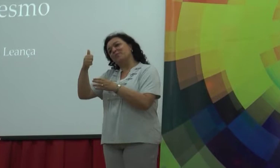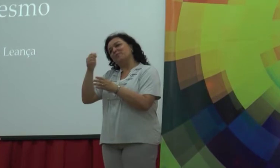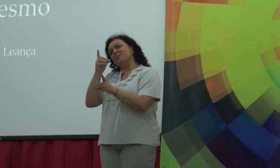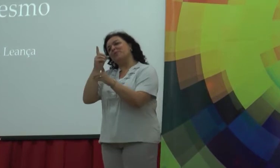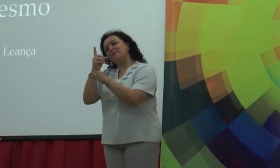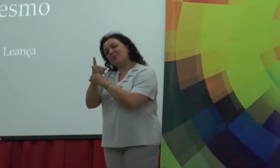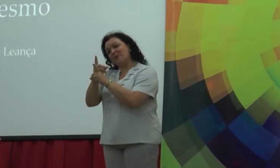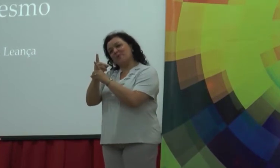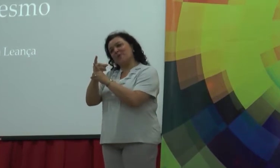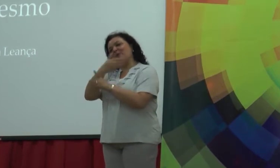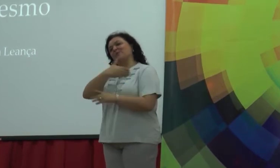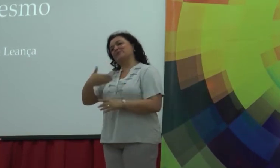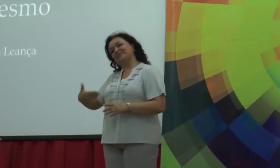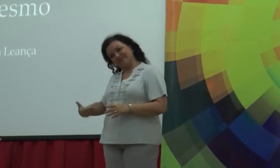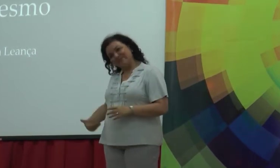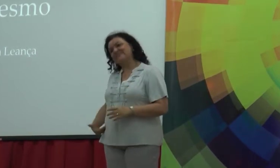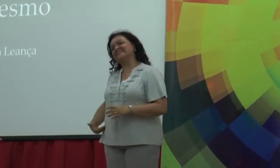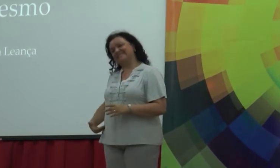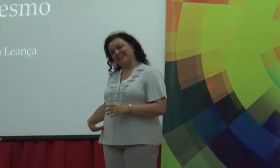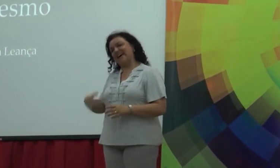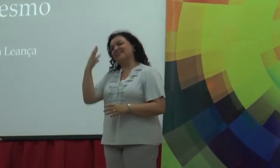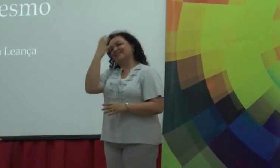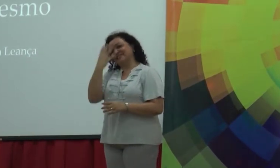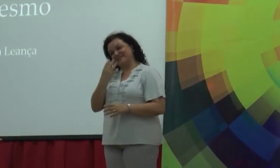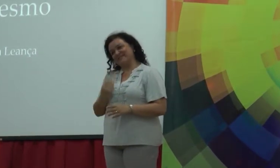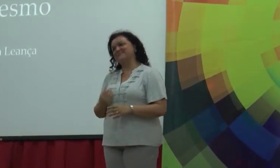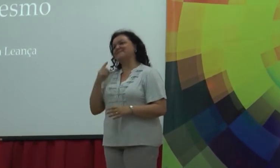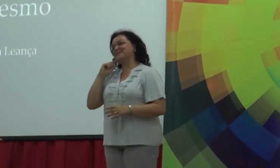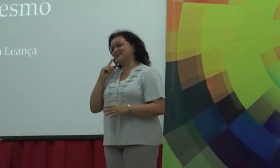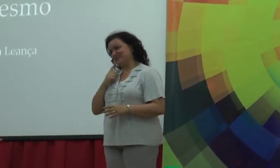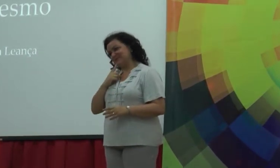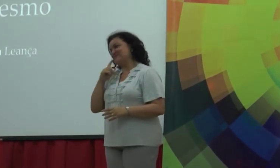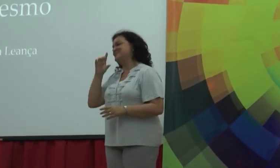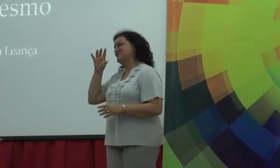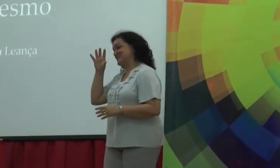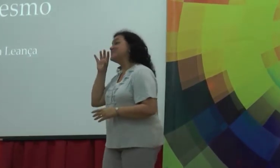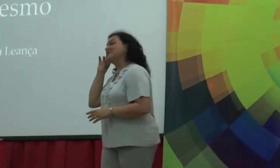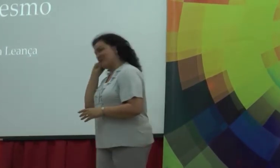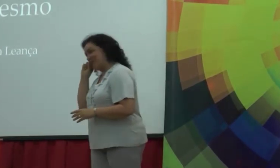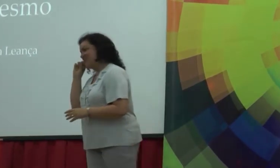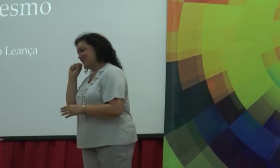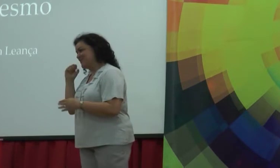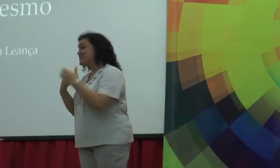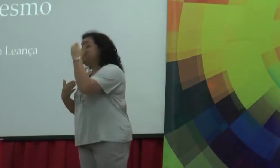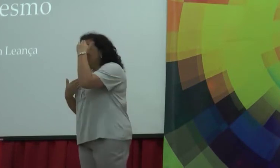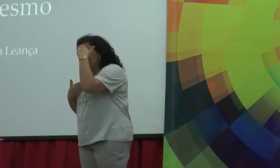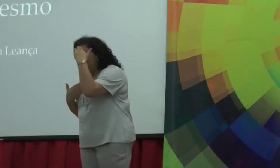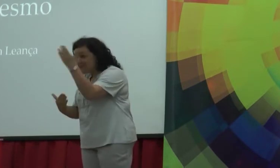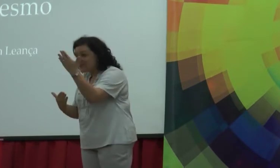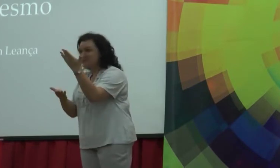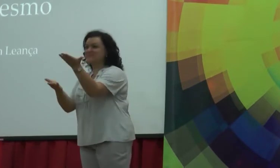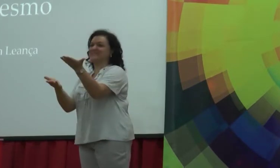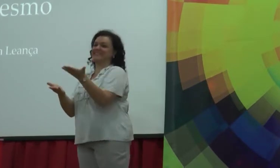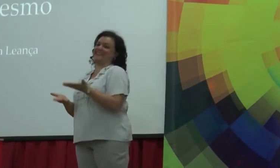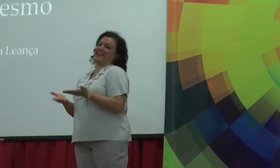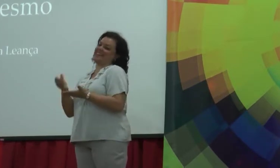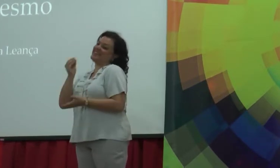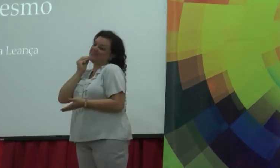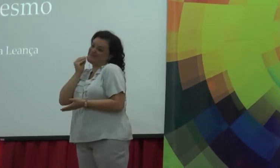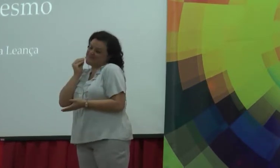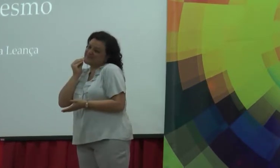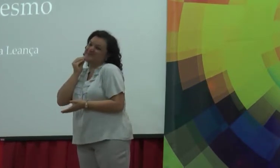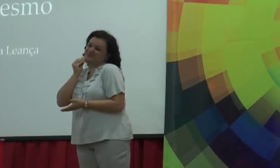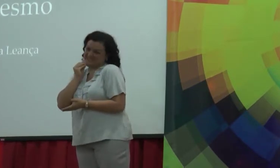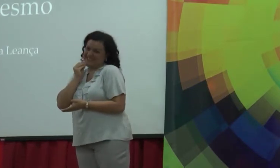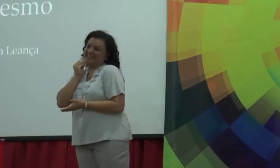todos vocês em primeiro encontro estadual espírita de surdos e ouvintes. Muito obrigada